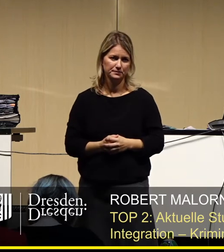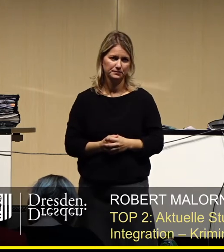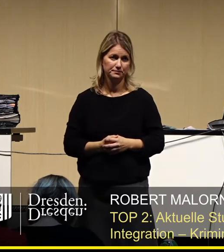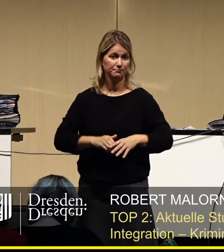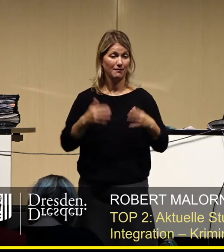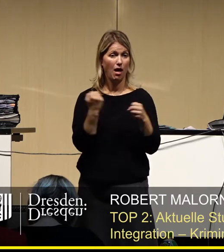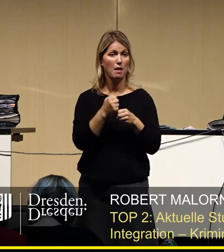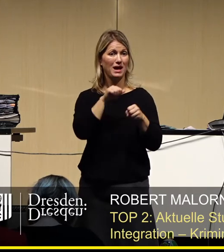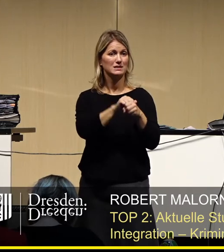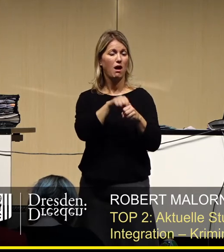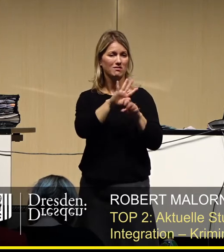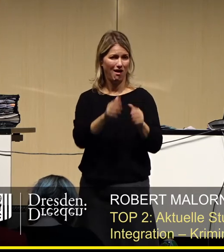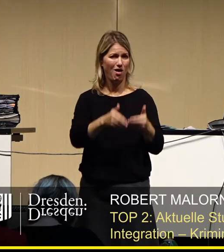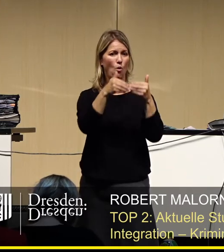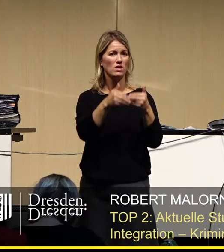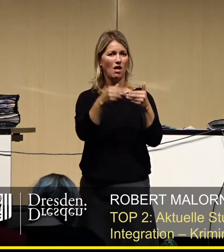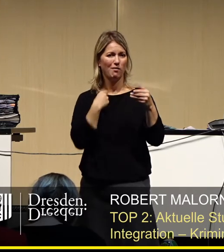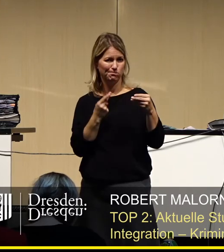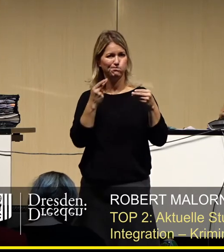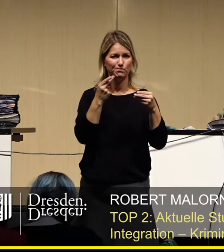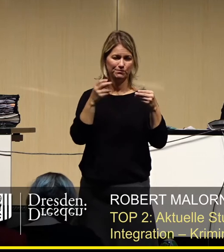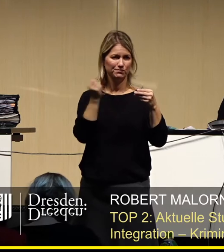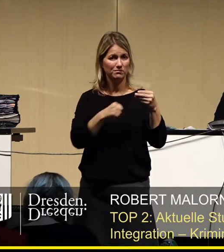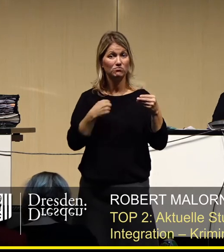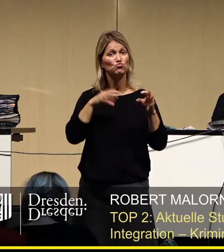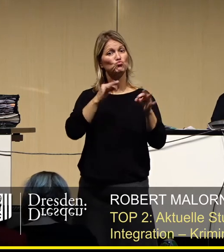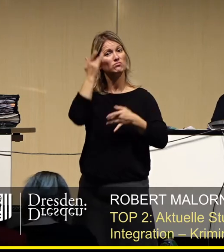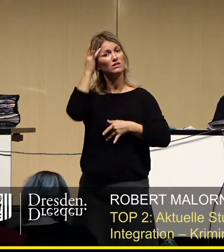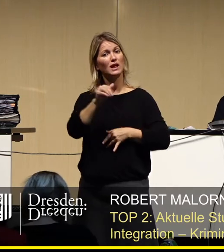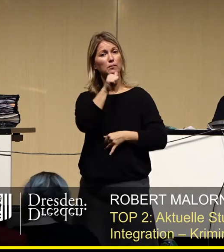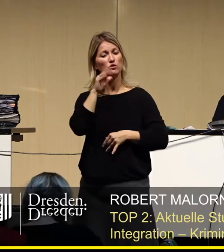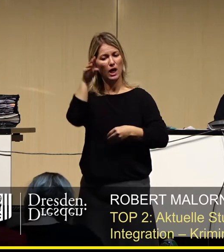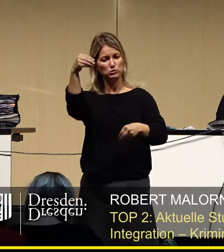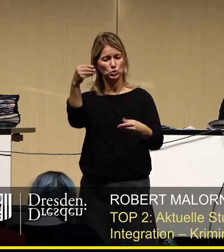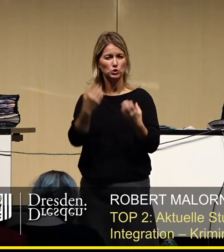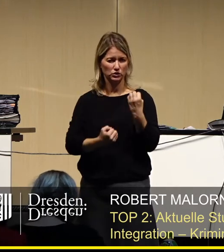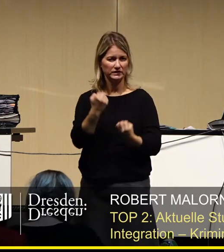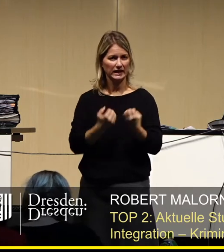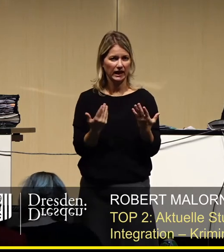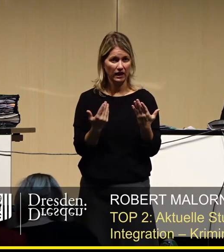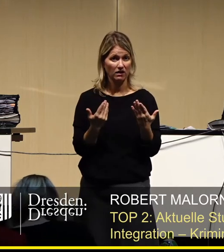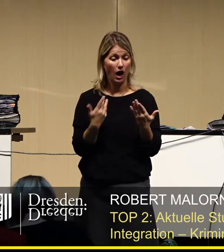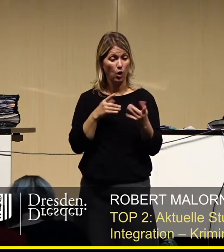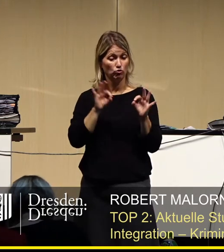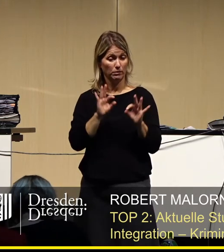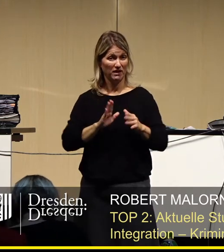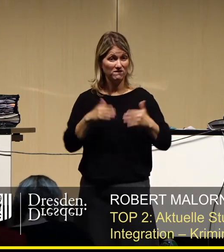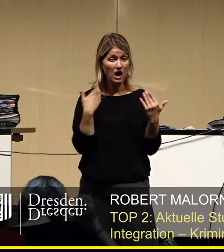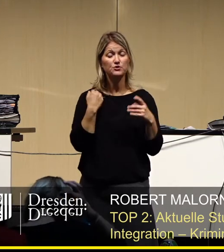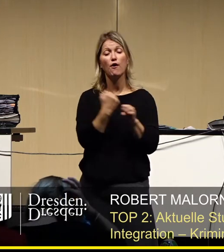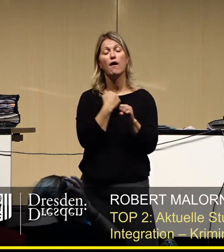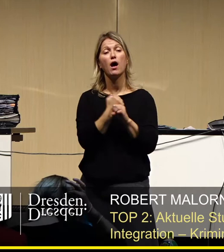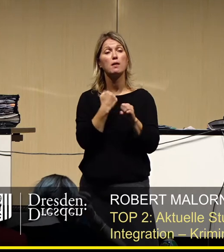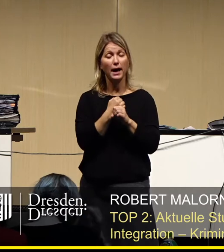in den Arbeitsmarkt sind hoch, Anerkennung ausländischer Berufsabschlüsse sind eine riesengroße Baustelle. Und ganz traurig ist es dann, wenn hier lebende,